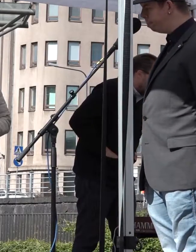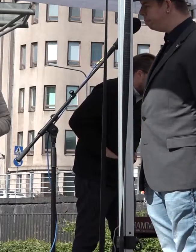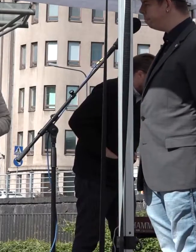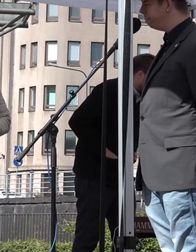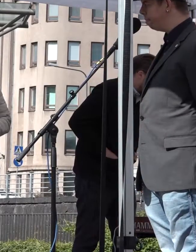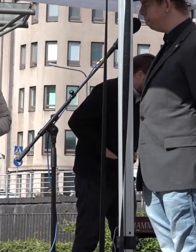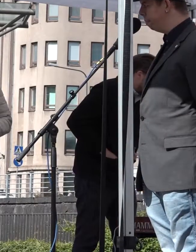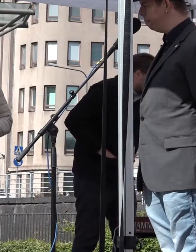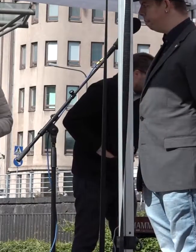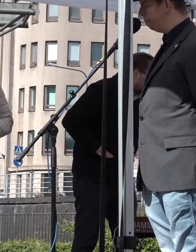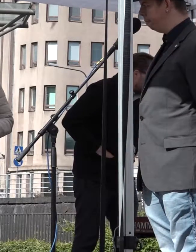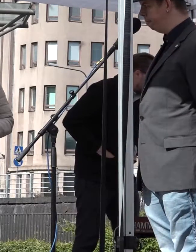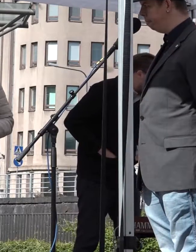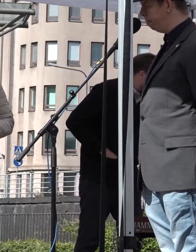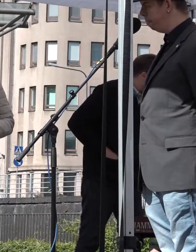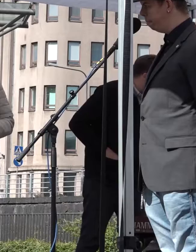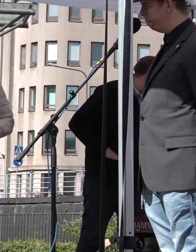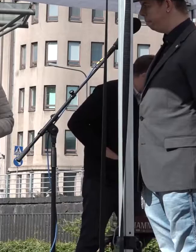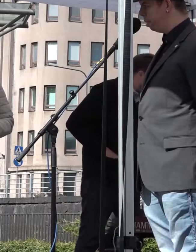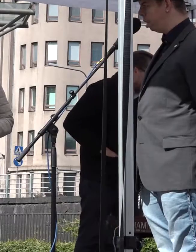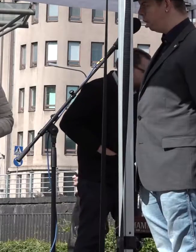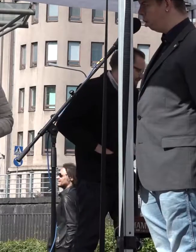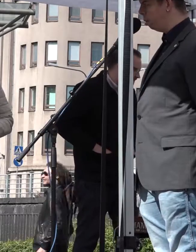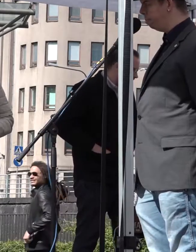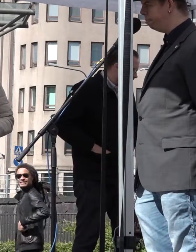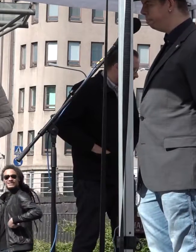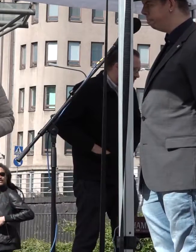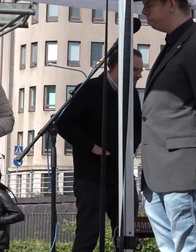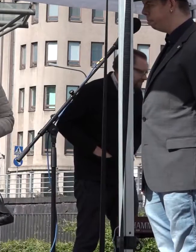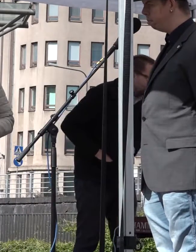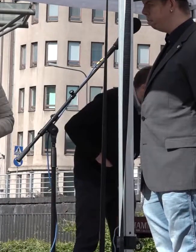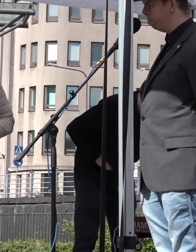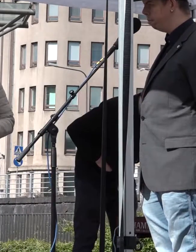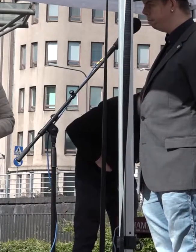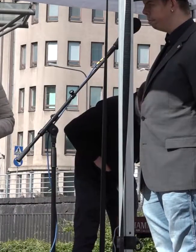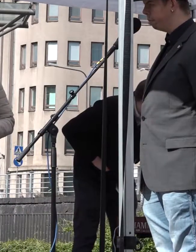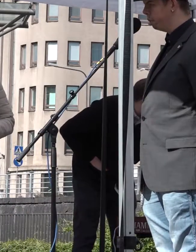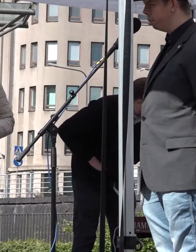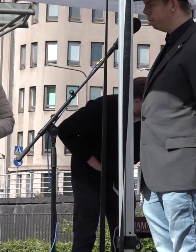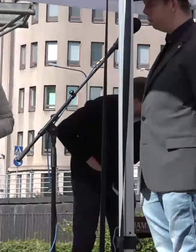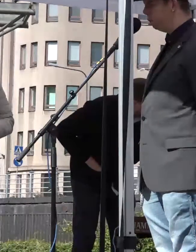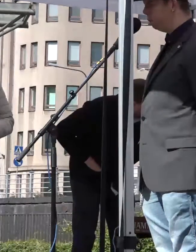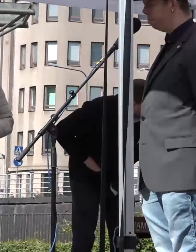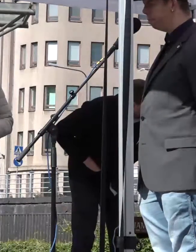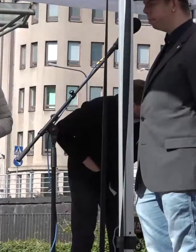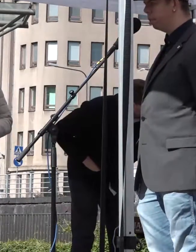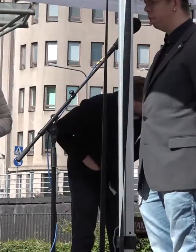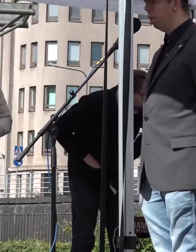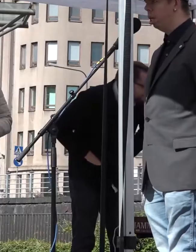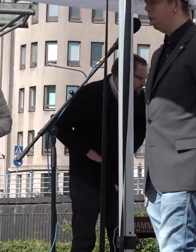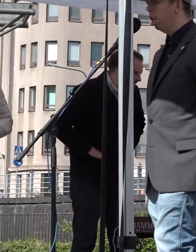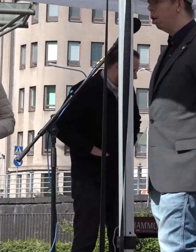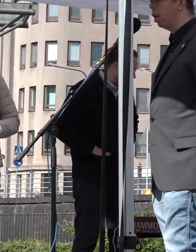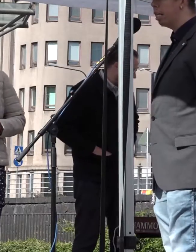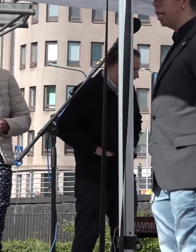ja oikeus tehdä töitä, muun muassa palkkatöitä. Joo. Mikä sinun mielestä on kaikista tärkeintä tässä